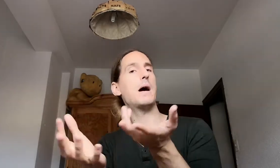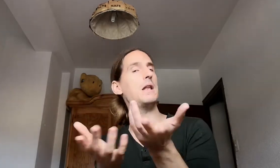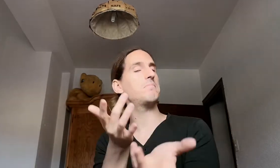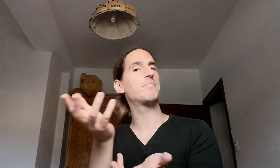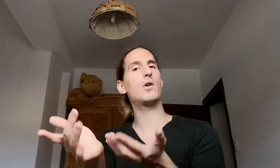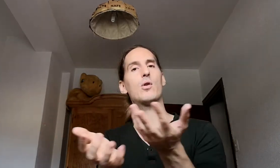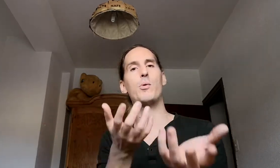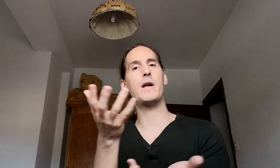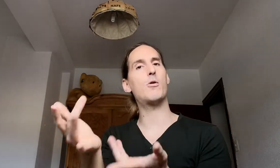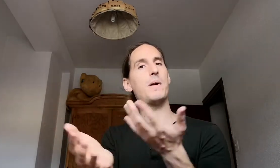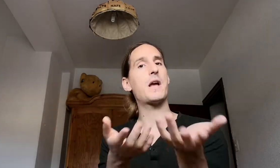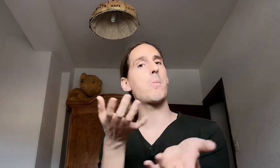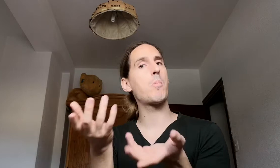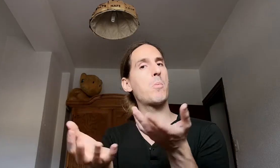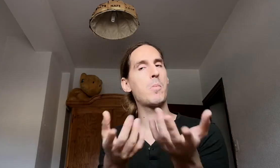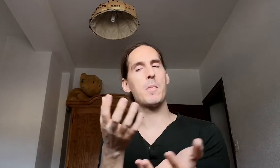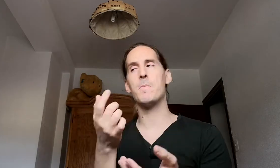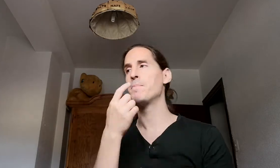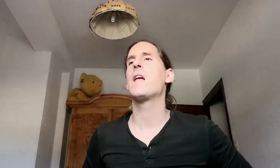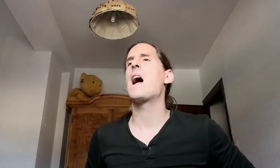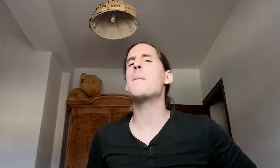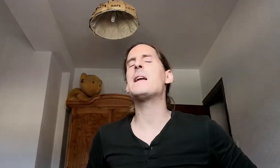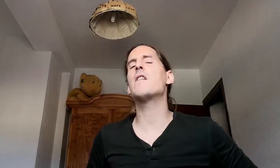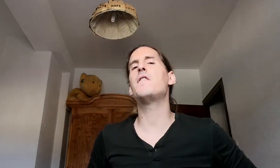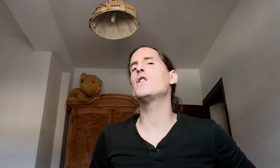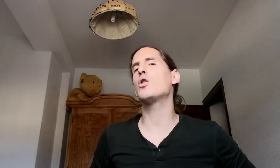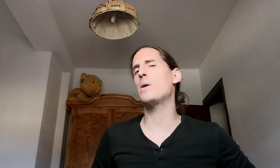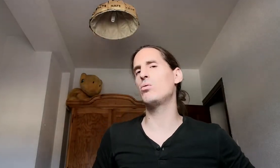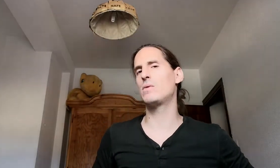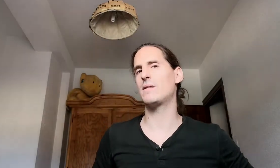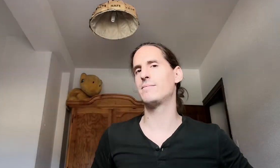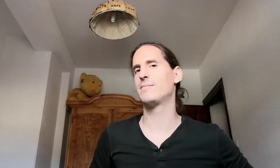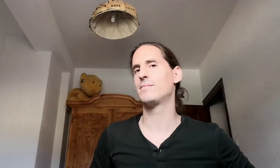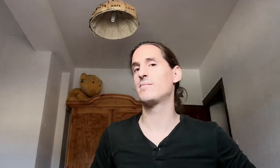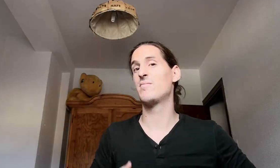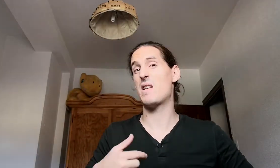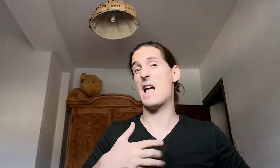¿Vale? Puede acompañar. A mí que los fritos no me gustan.